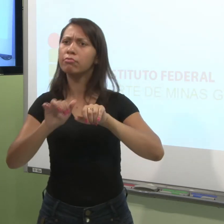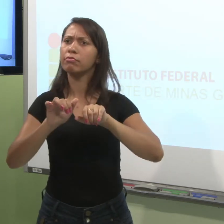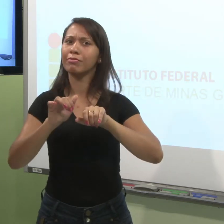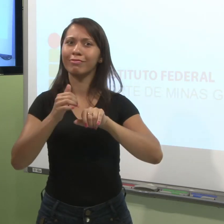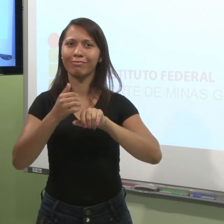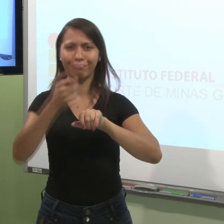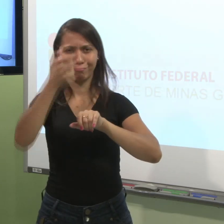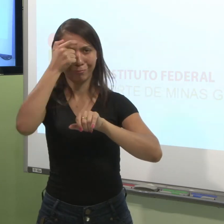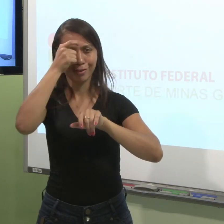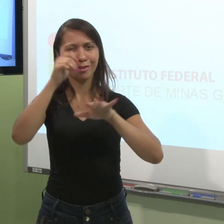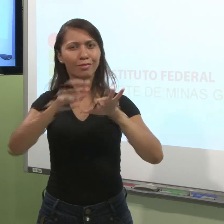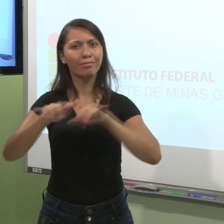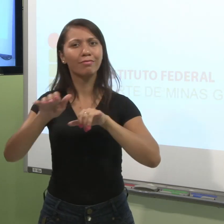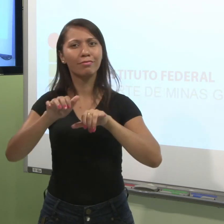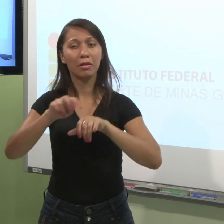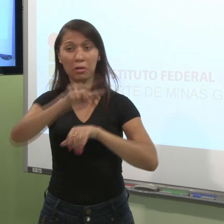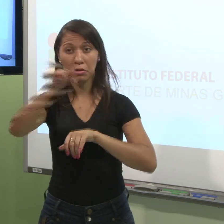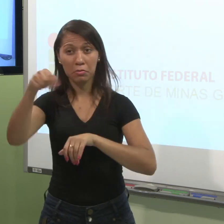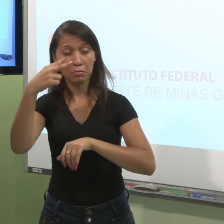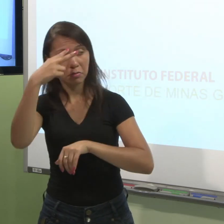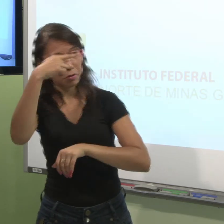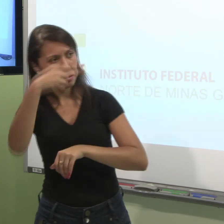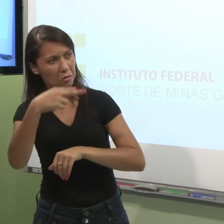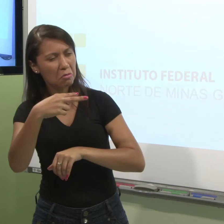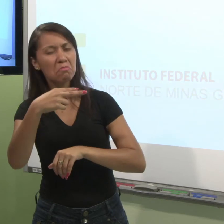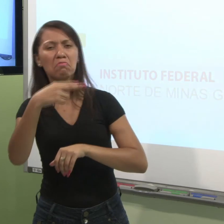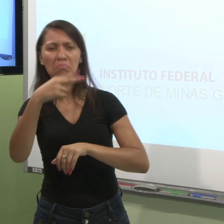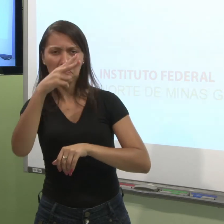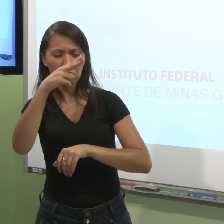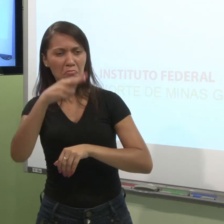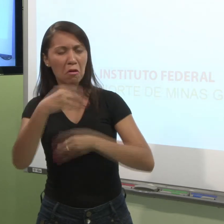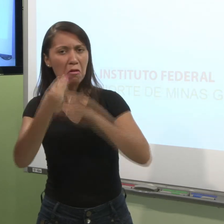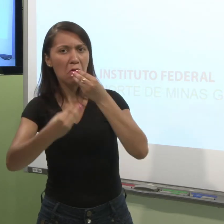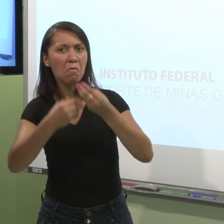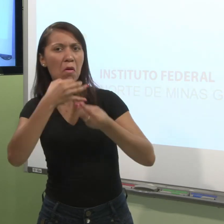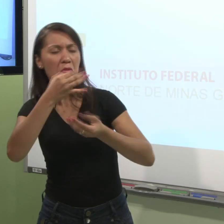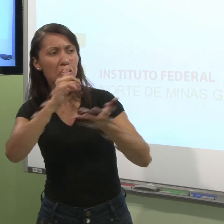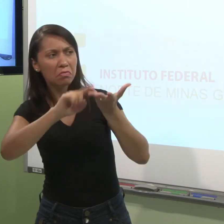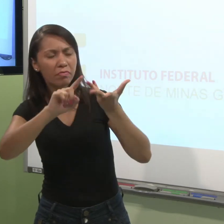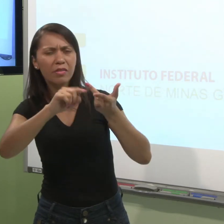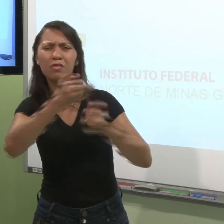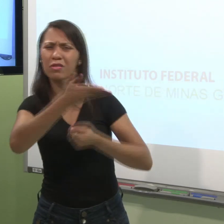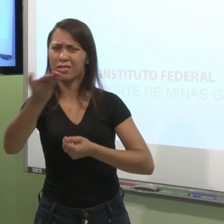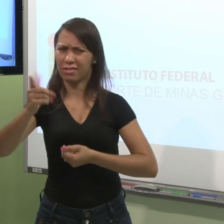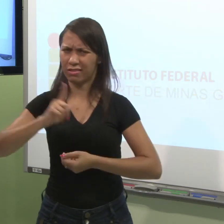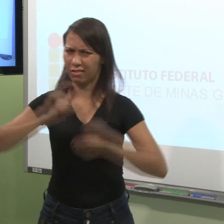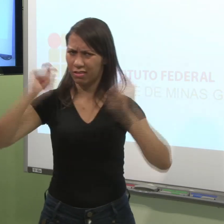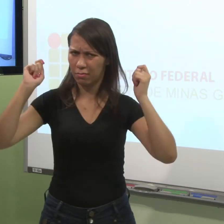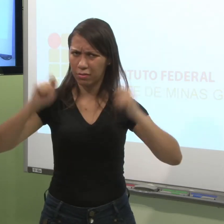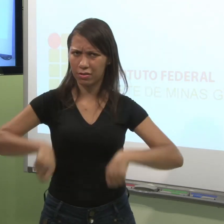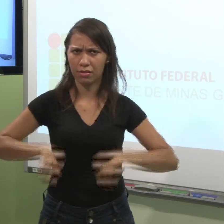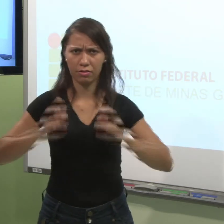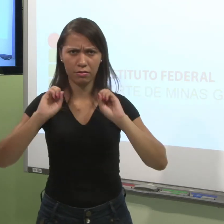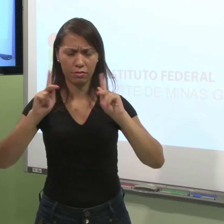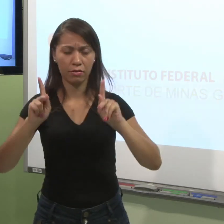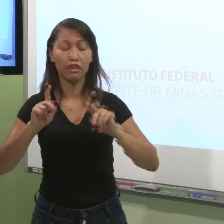para todos que lerem sua postagem. Combinado? Sei que vocês são capazes disso. Vamos lá, depende de